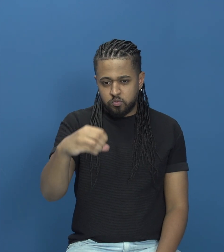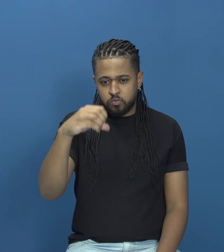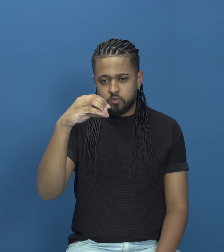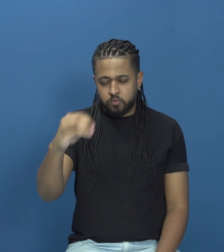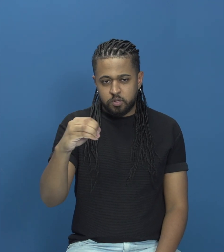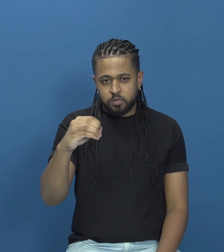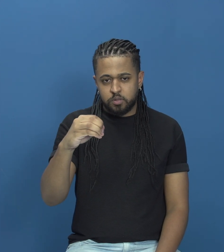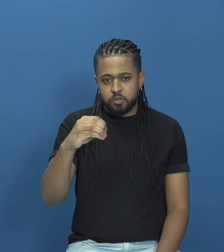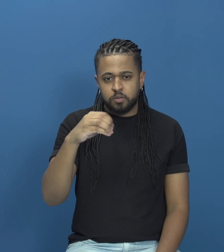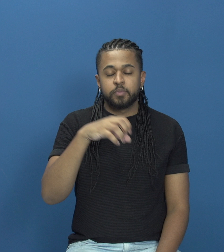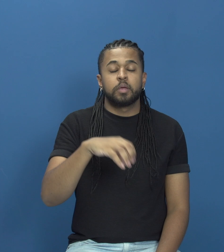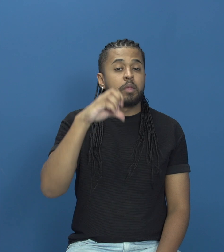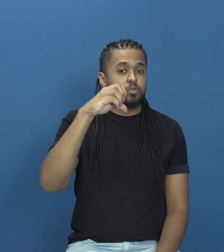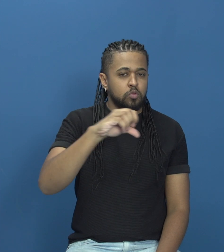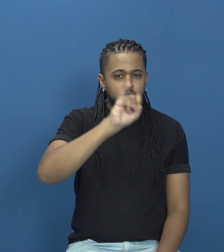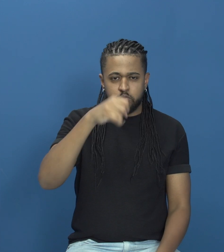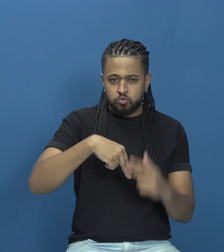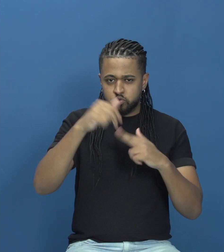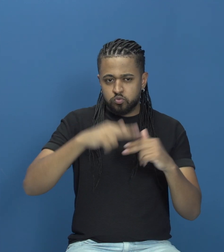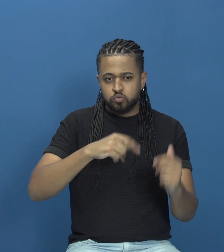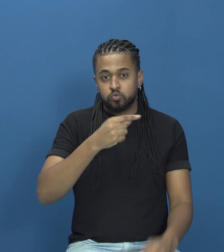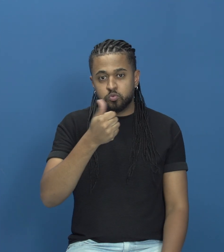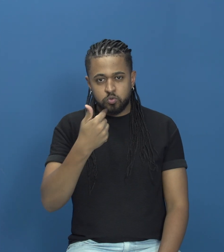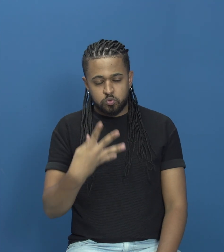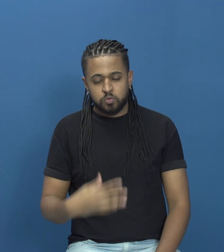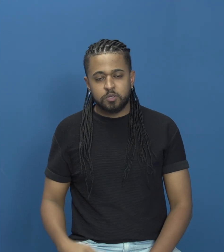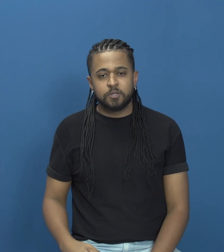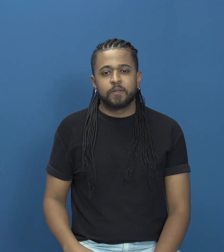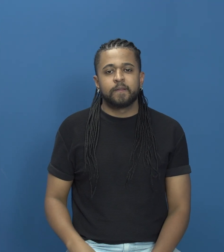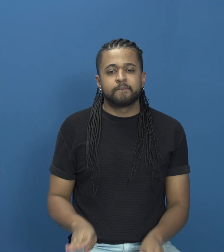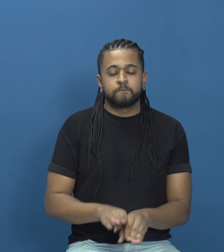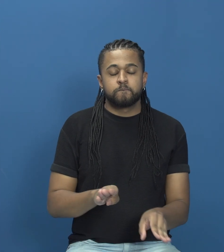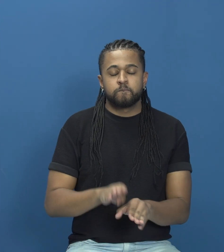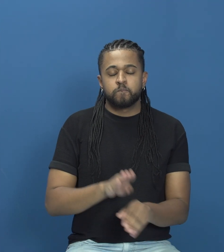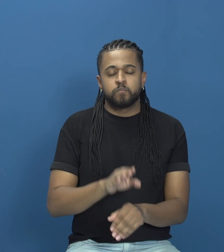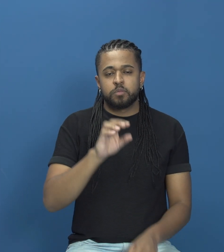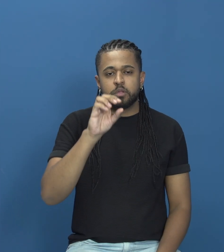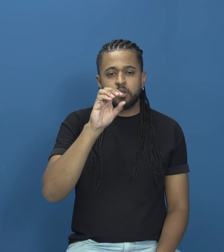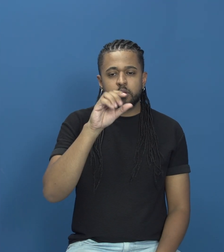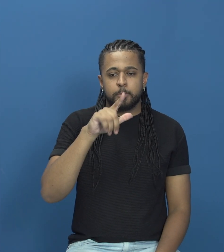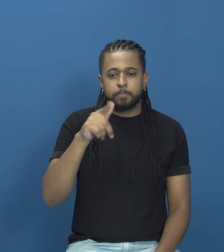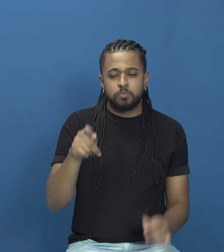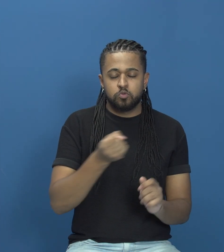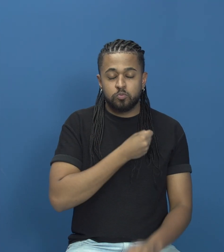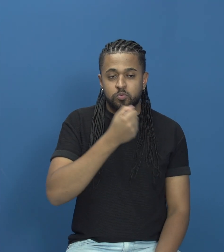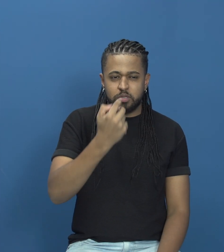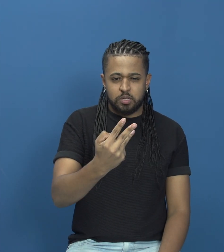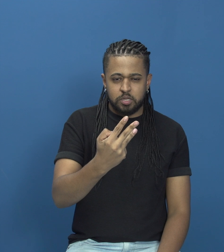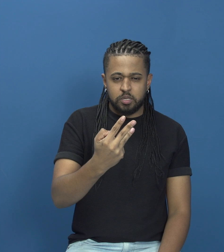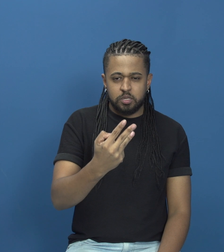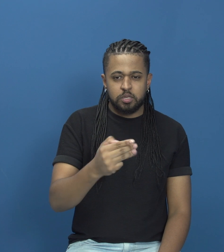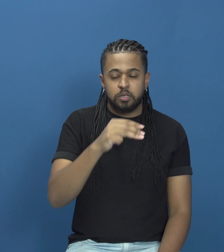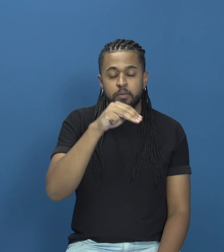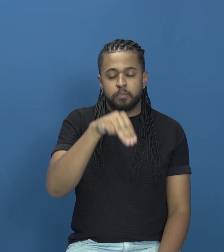12.990, de 9 de junho de 2014, e a Orientação Normativa número 3